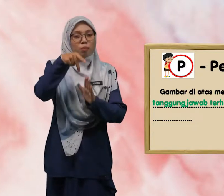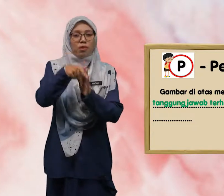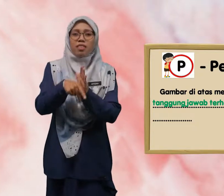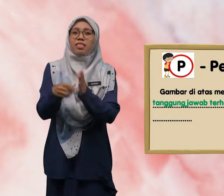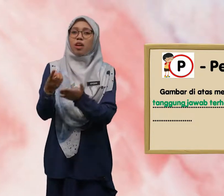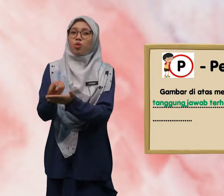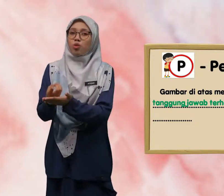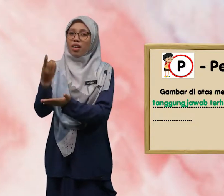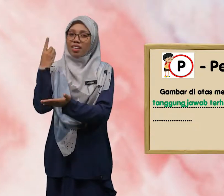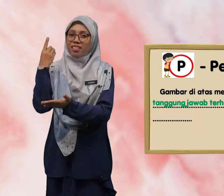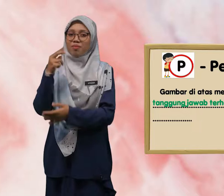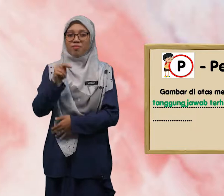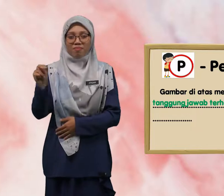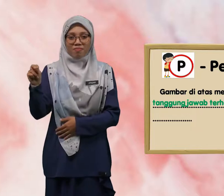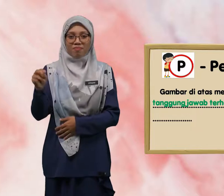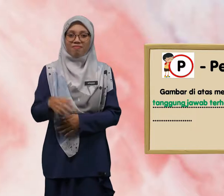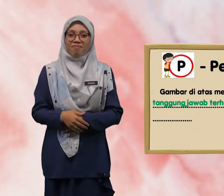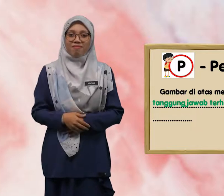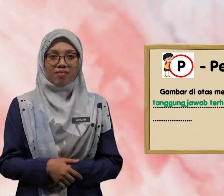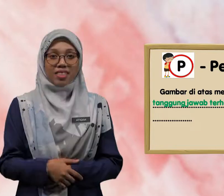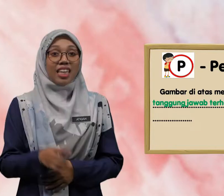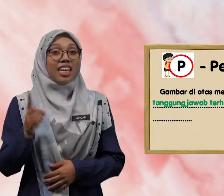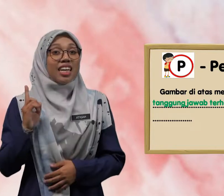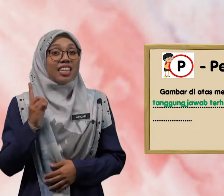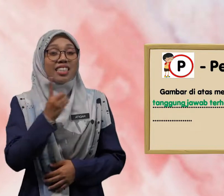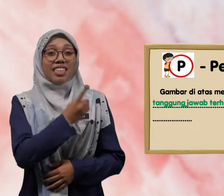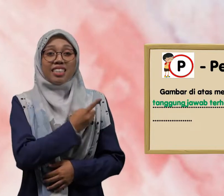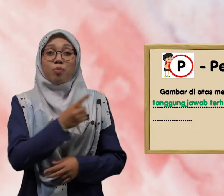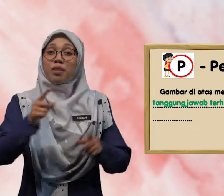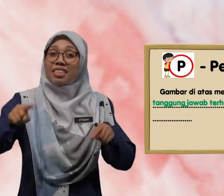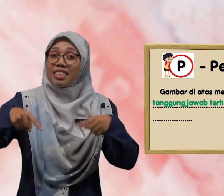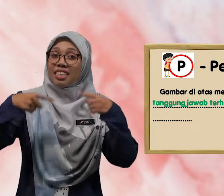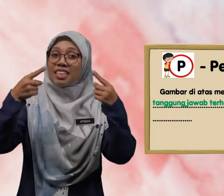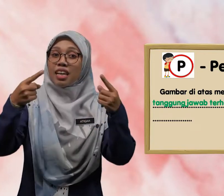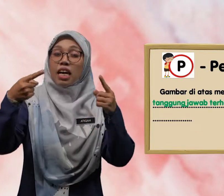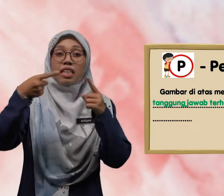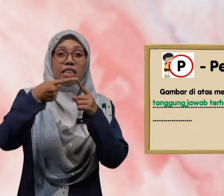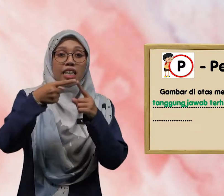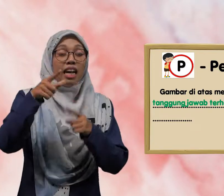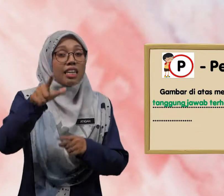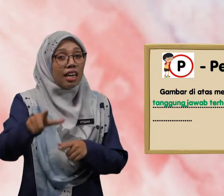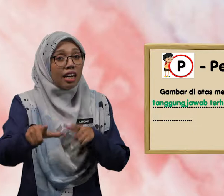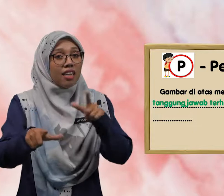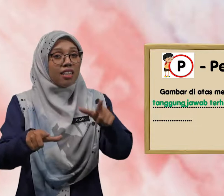pendahuluan a rezeki jika pergi ke langkah